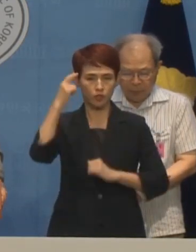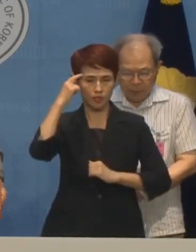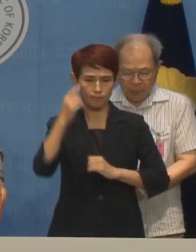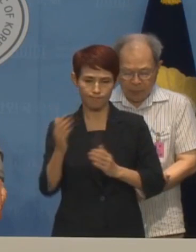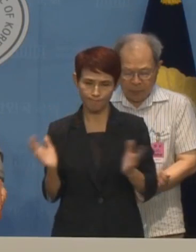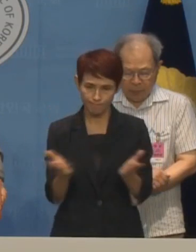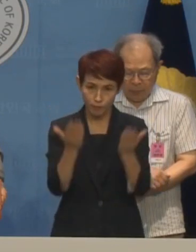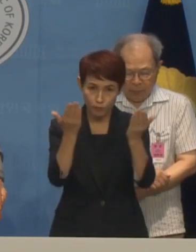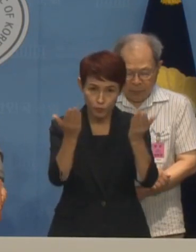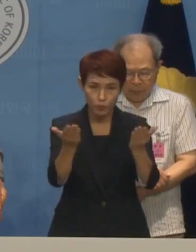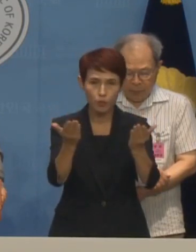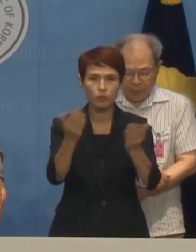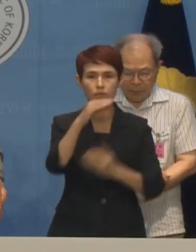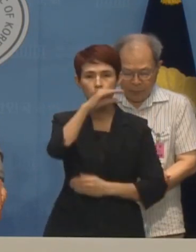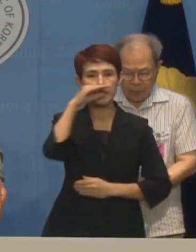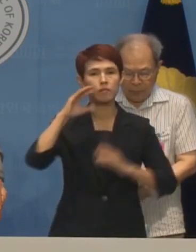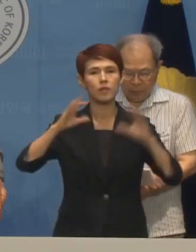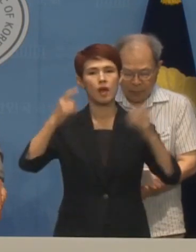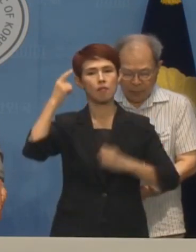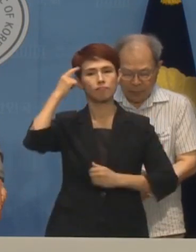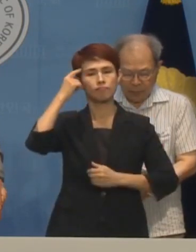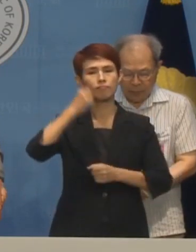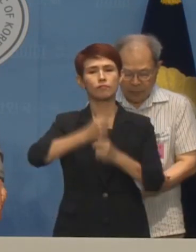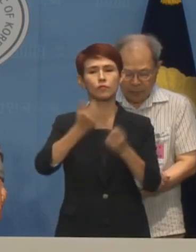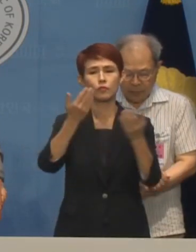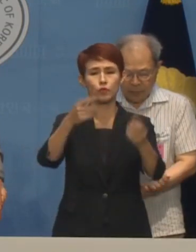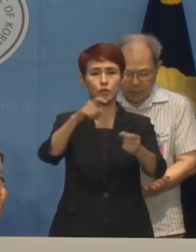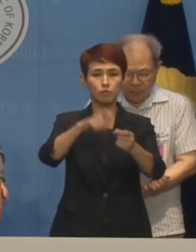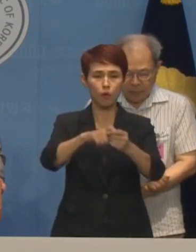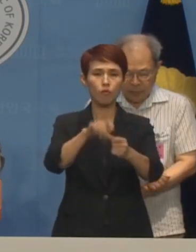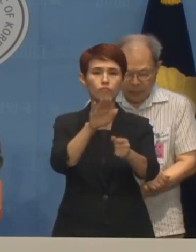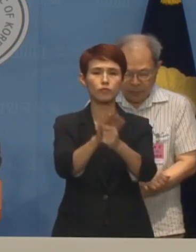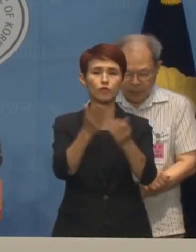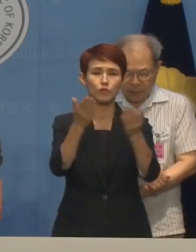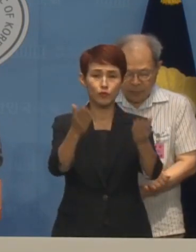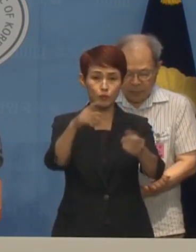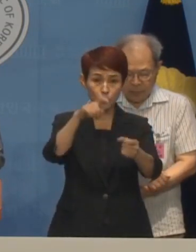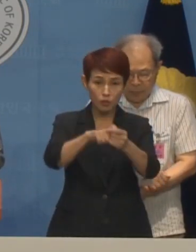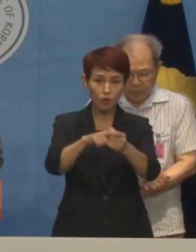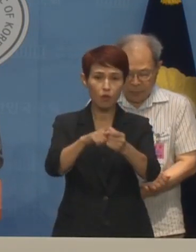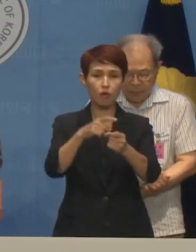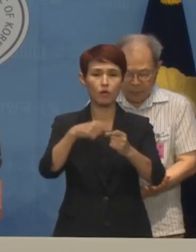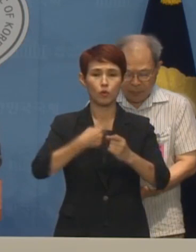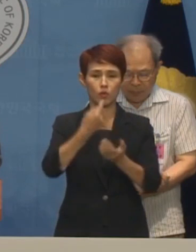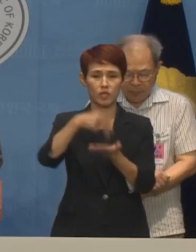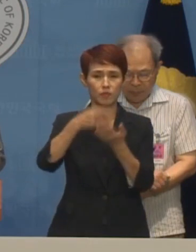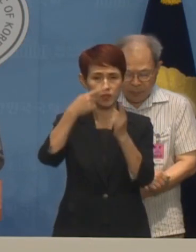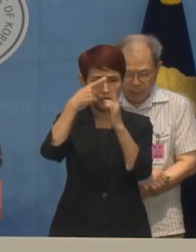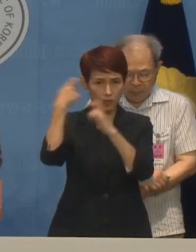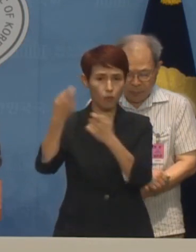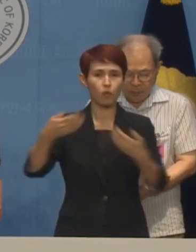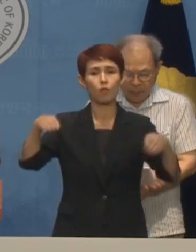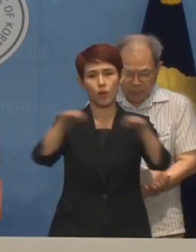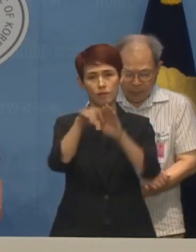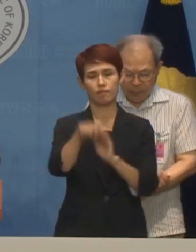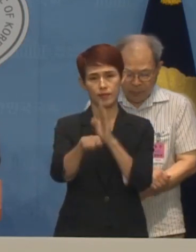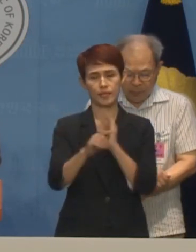북돋우며 올바른 국가관을 정립하는 데에 이바지함을 목적으로 한다라고 밝히고